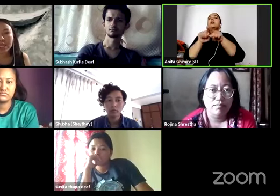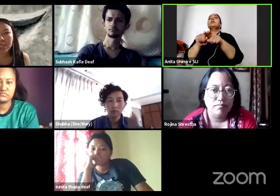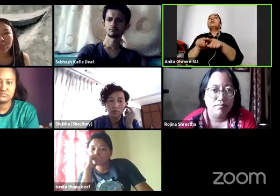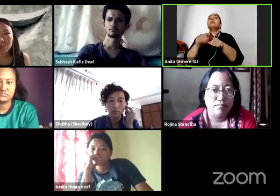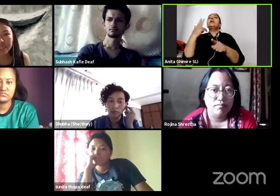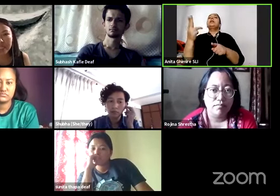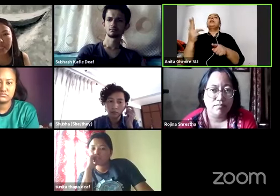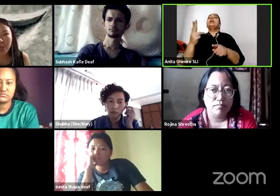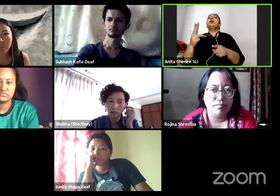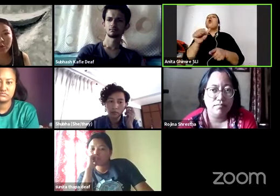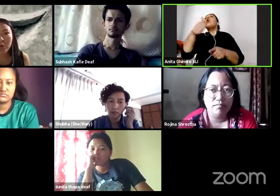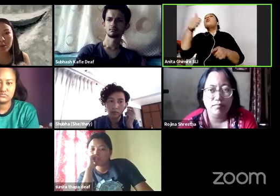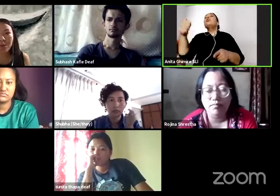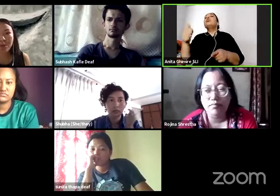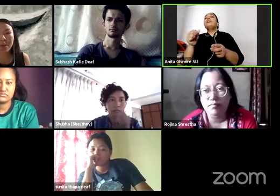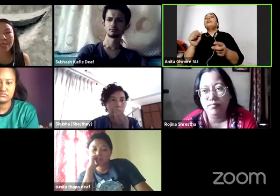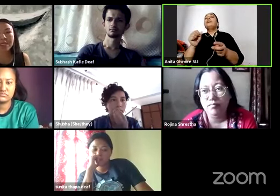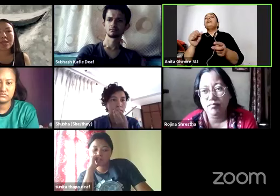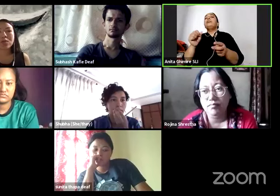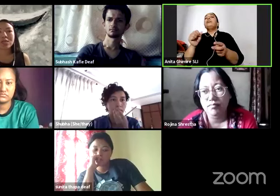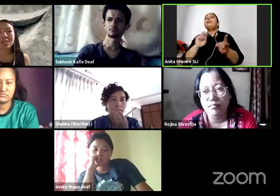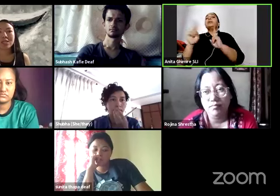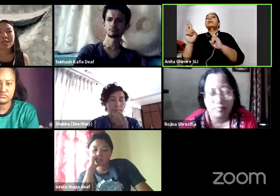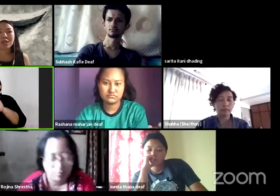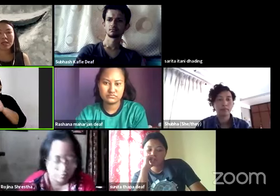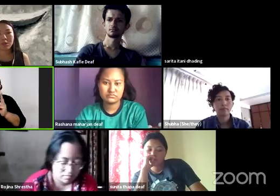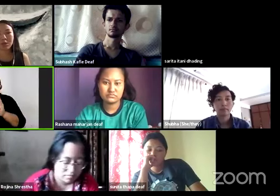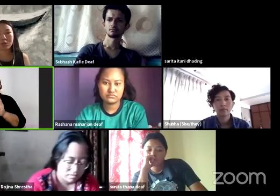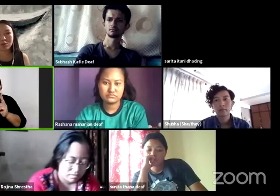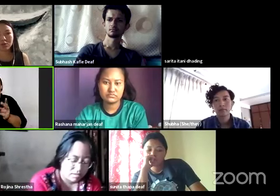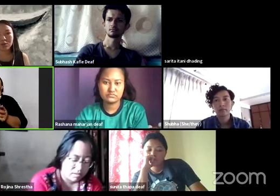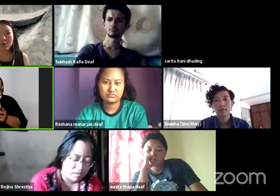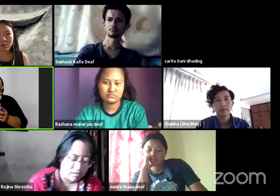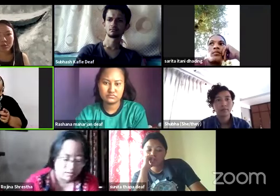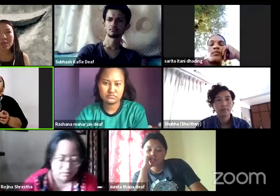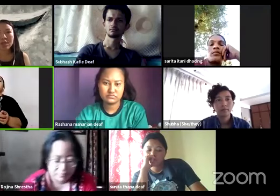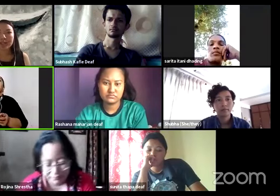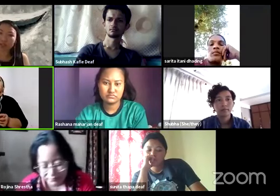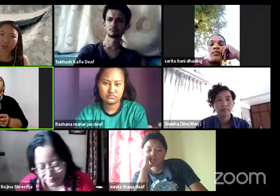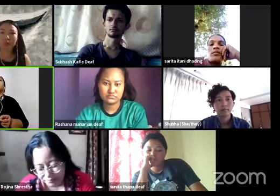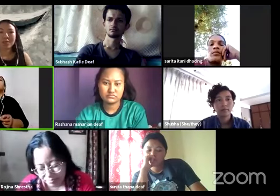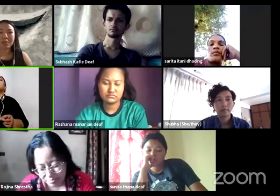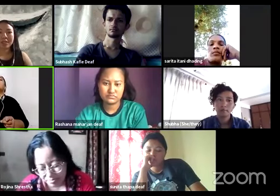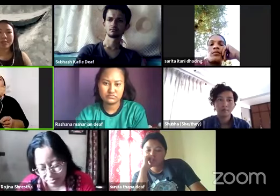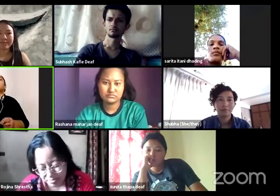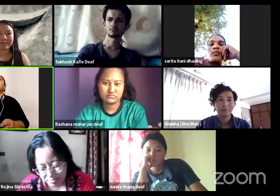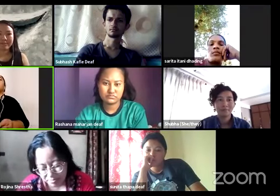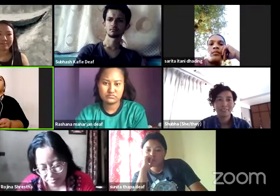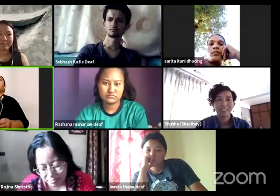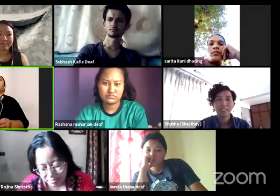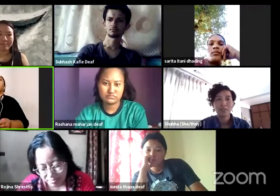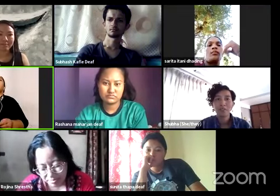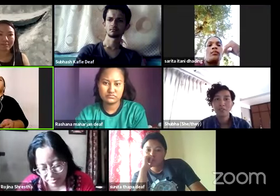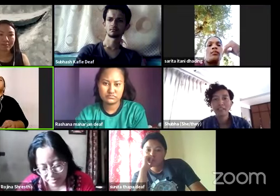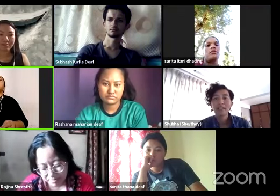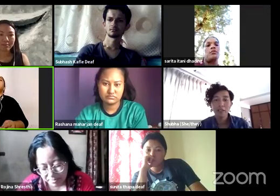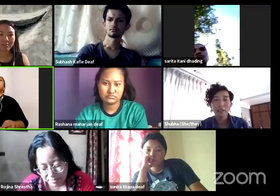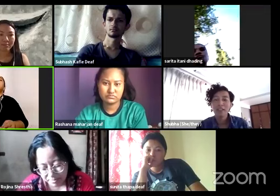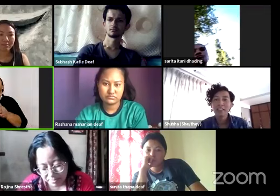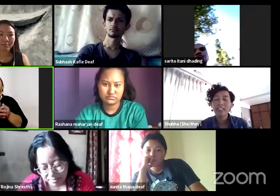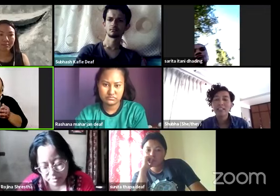मैले शुभजीलाई चाहिँ अबको बाँकीको सेसनलाई चाहिँ अगाडि बढाउन अनुरोध गर्दछु. थ्याङ्क यू शुभजी. थ्याङ्क यू